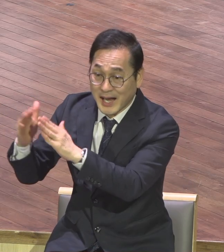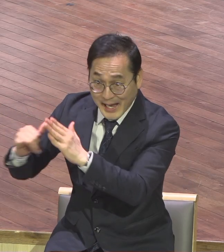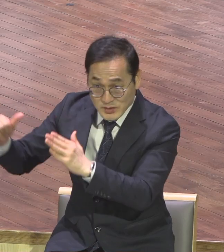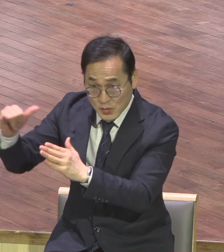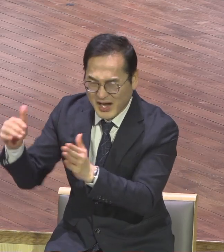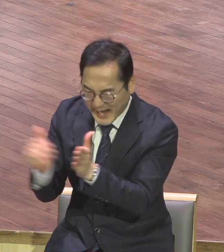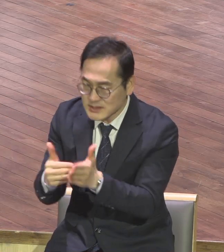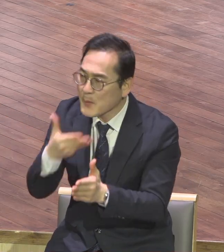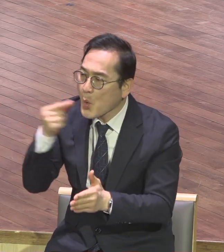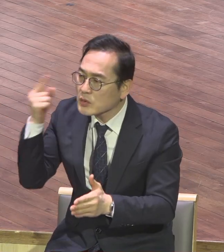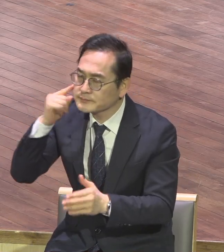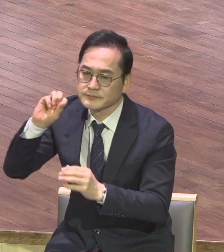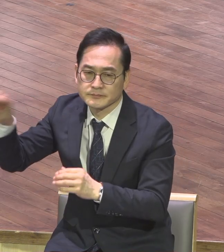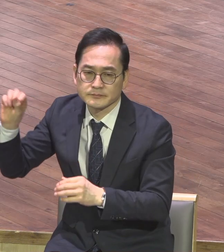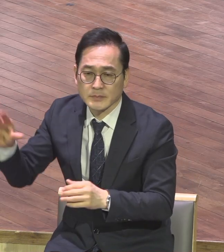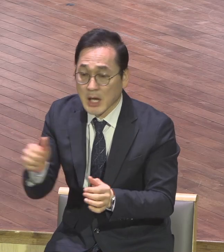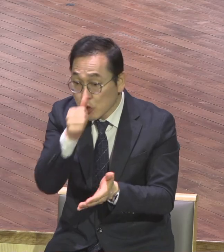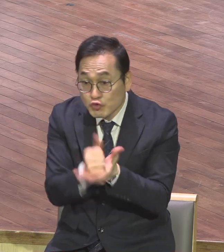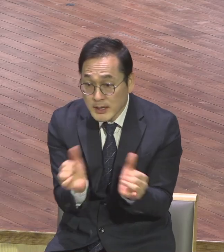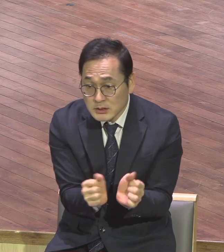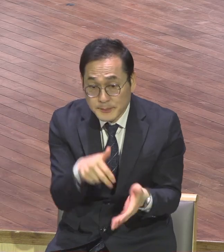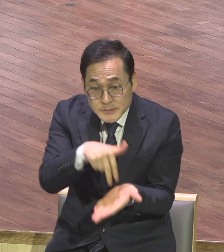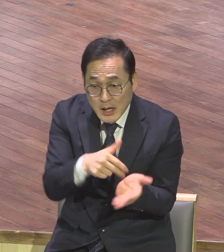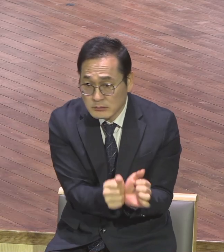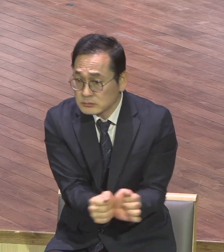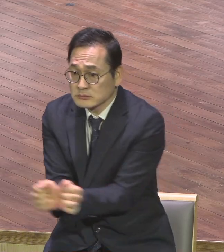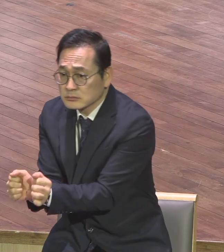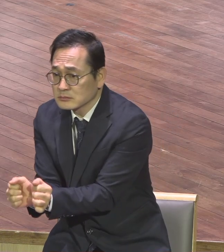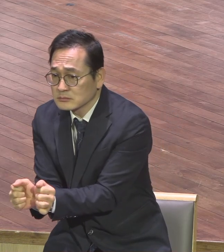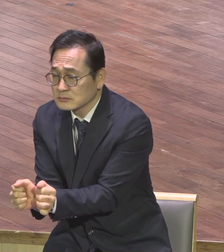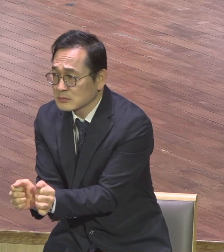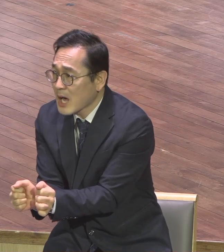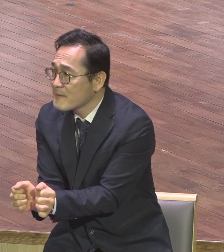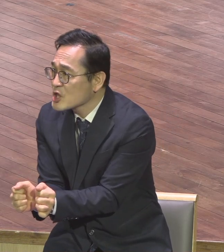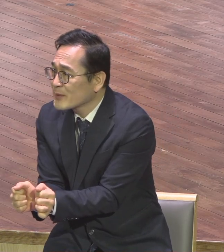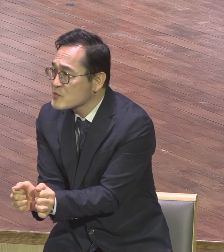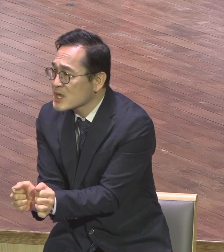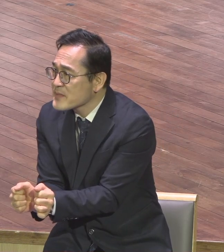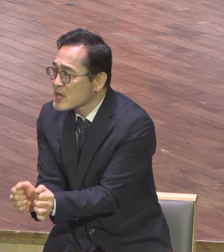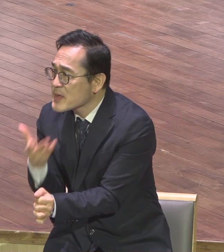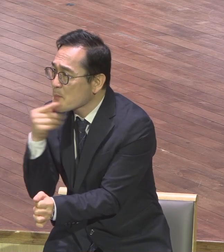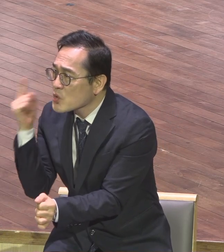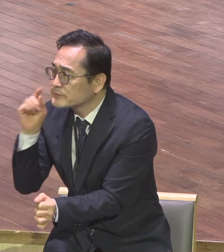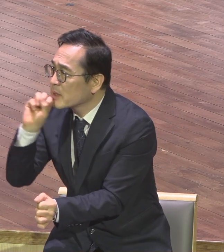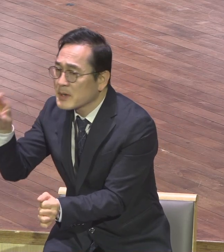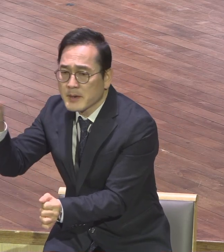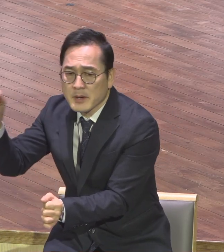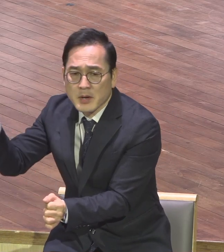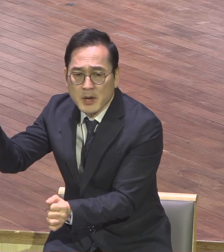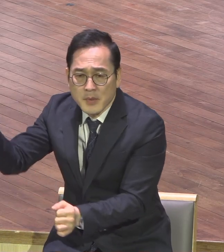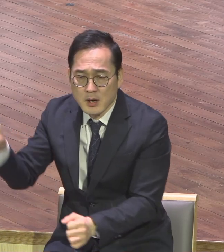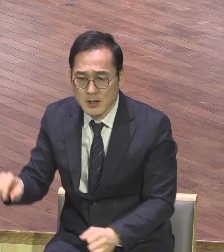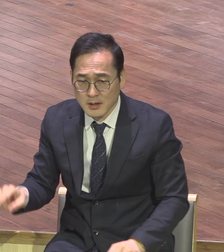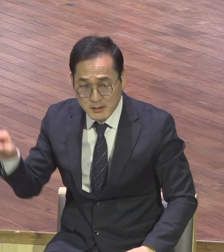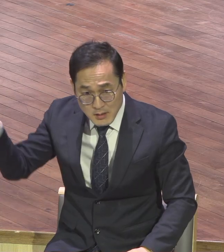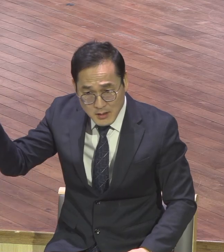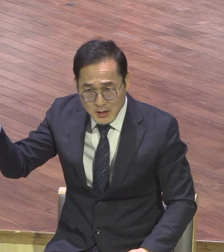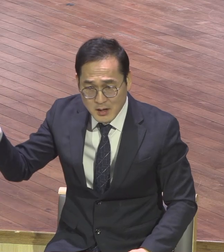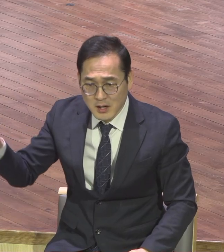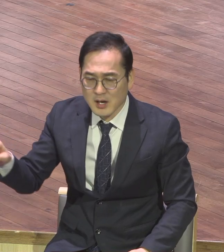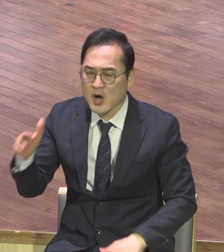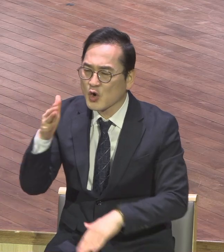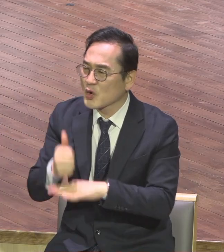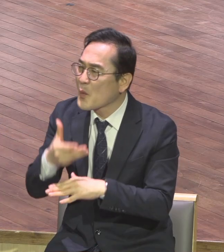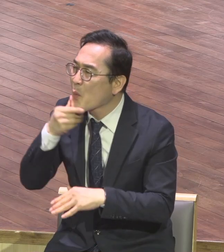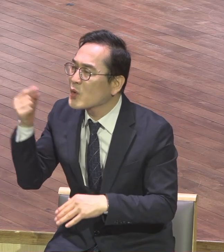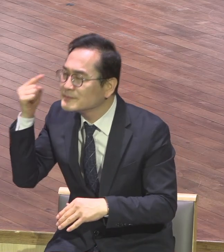앉아가지고. 저거랑 차고. 바울은 이렇게 자신이 매여 있음에도 불구하고 뭐라 그럽니까? 복음의 진전이